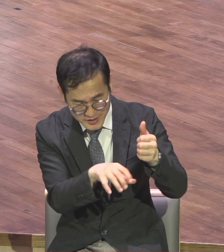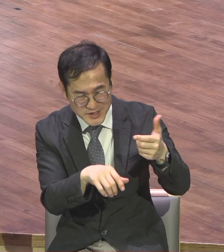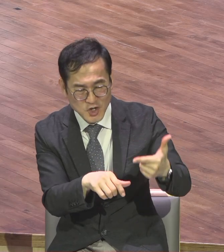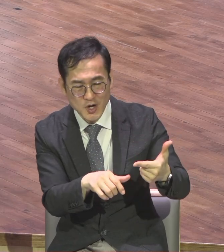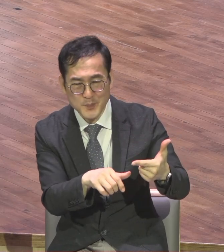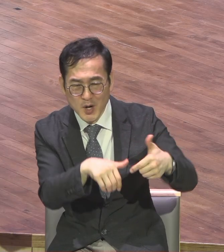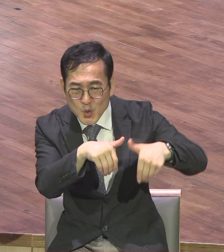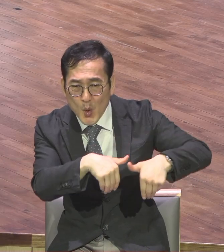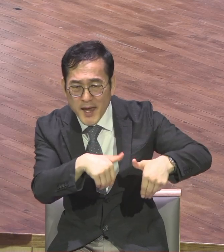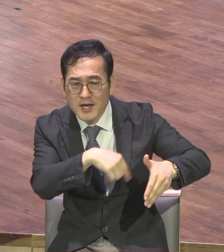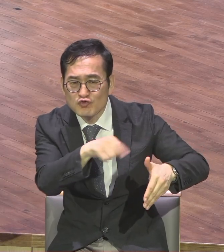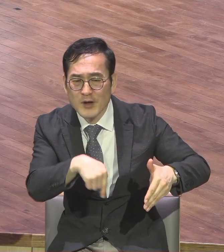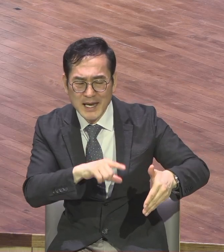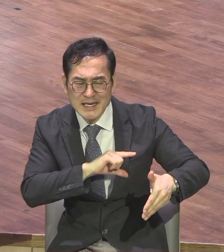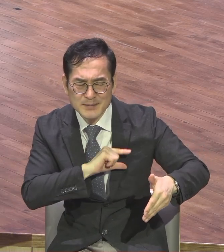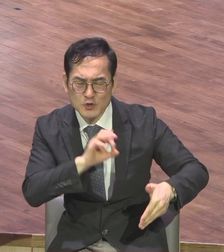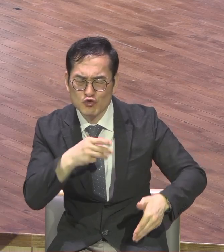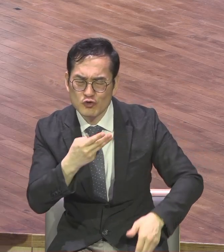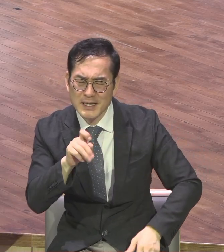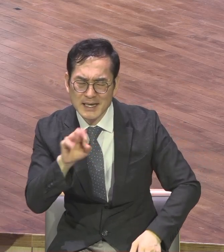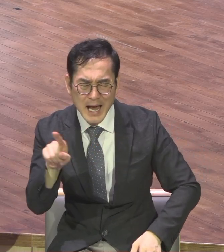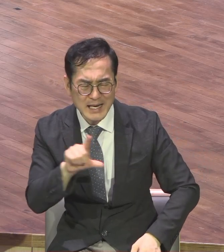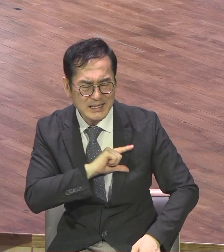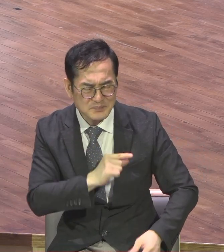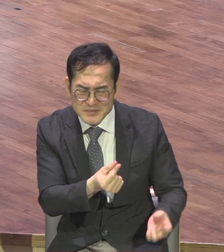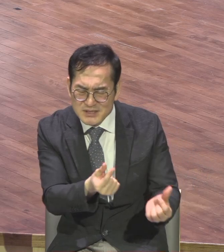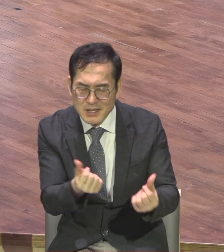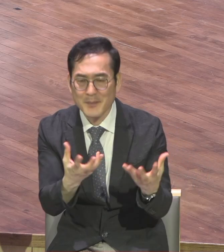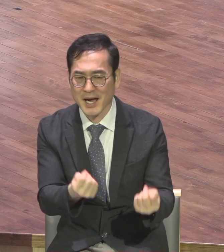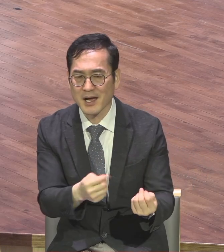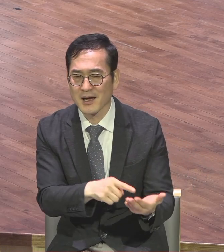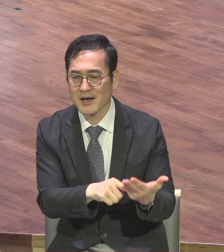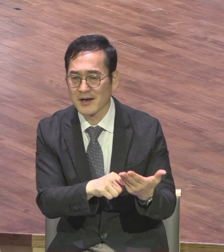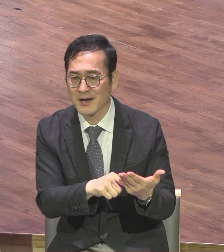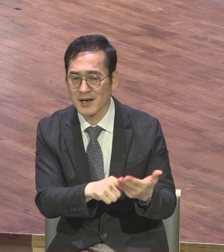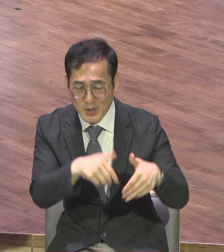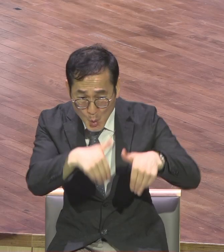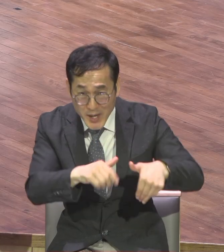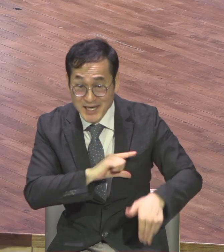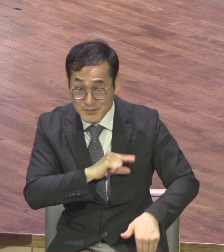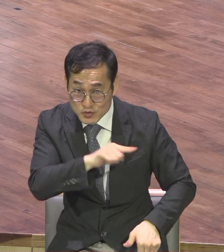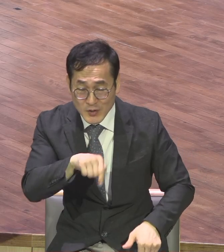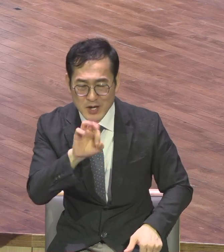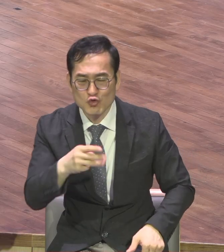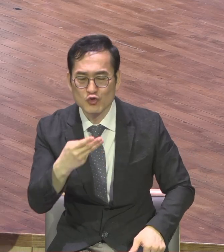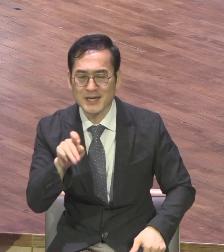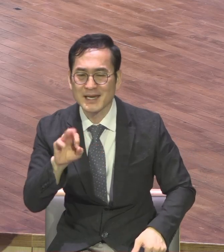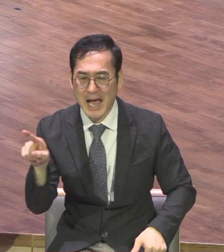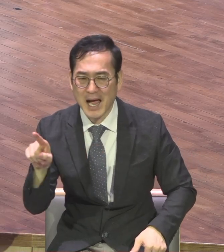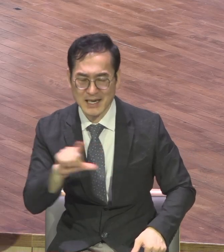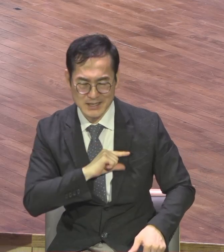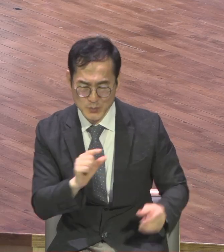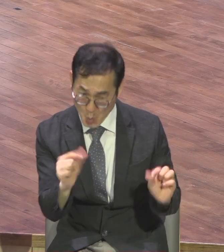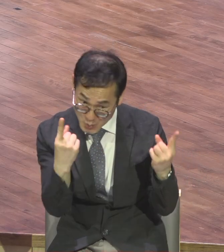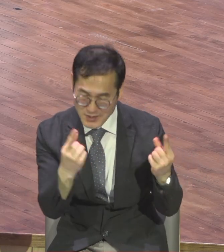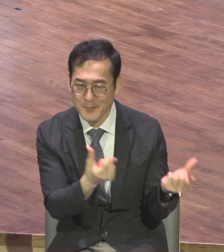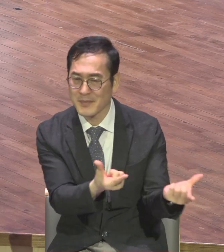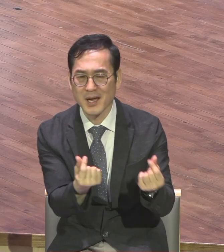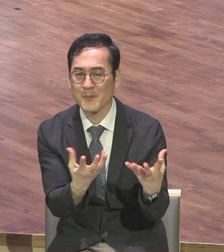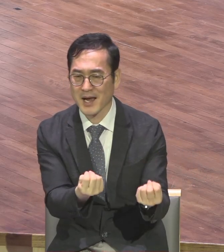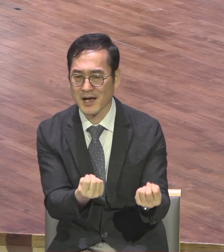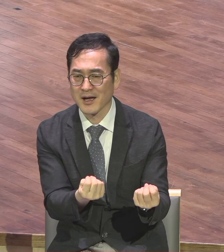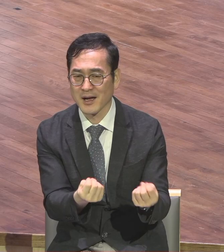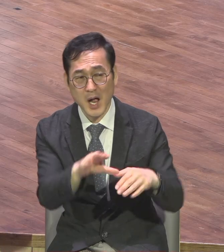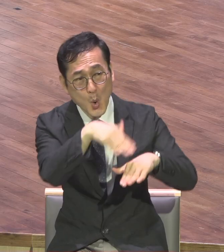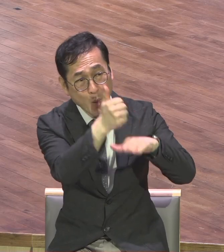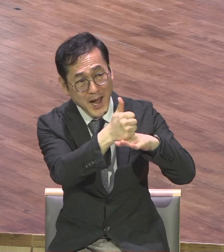중에 흔한 이름이었어요. 율리아란 말이 주로 노예들 이름이 많았다. 자, 이들 부부는 황제 집안에